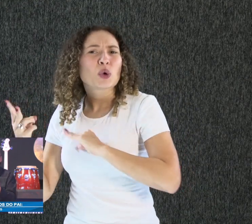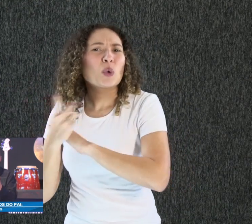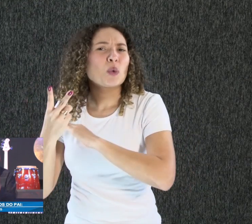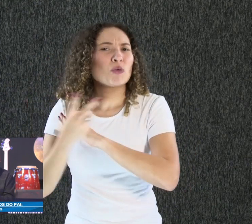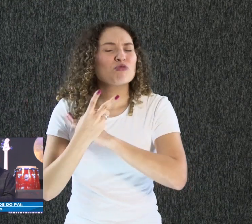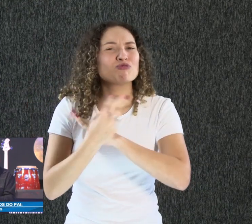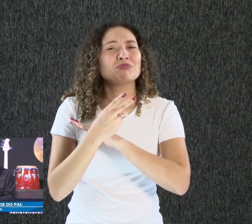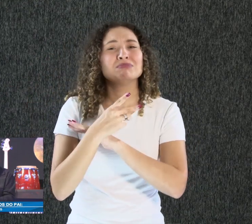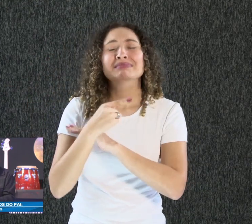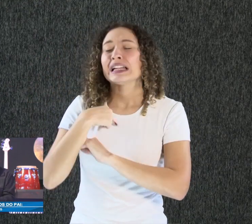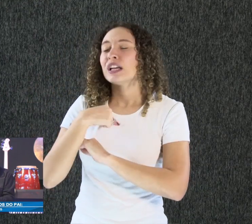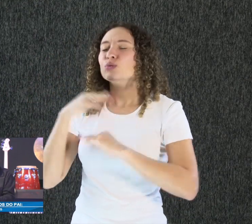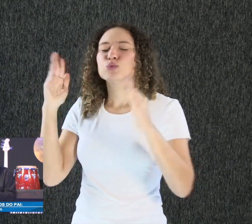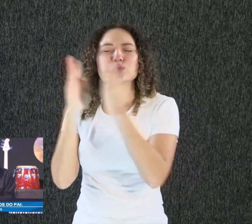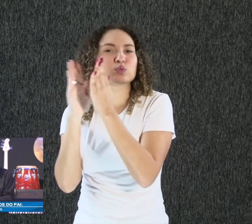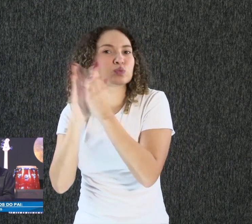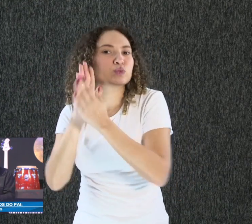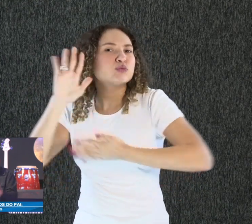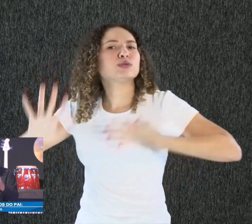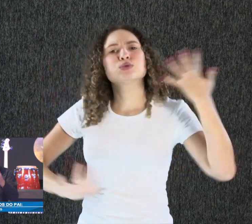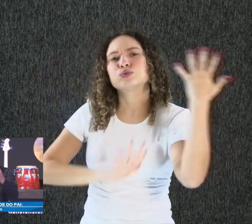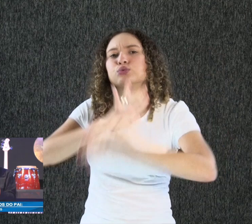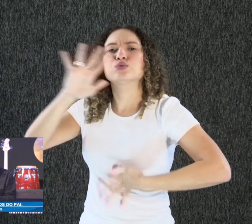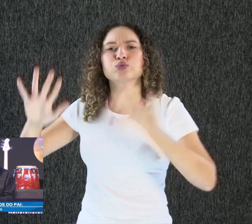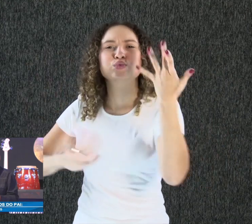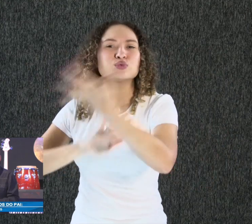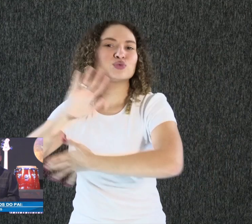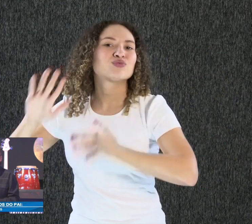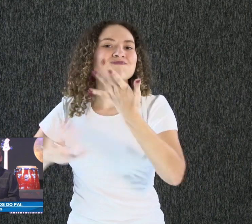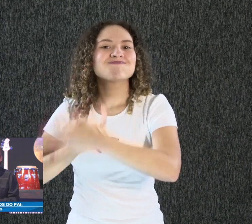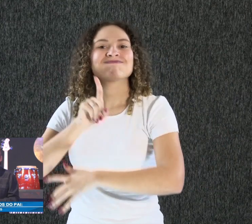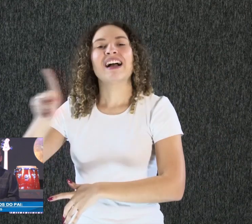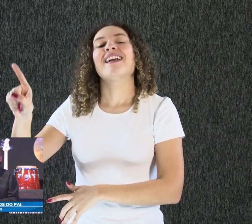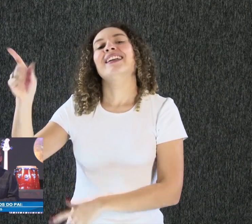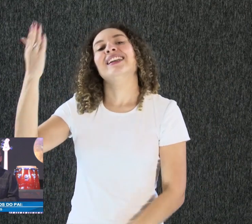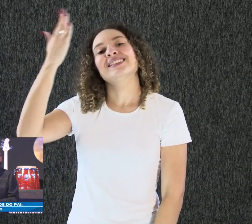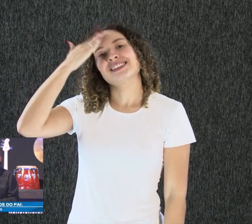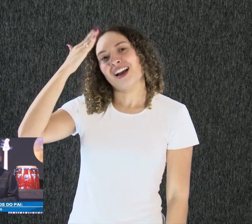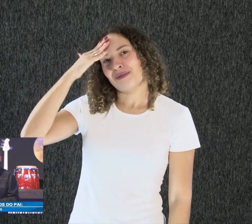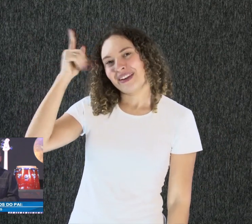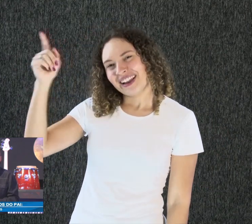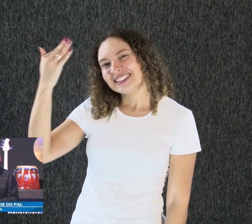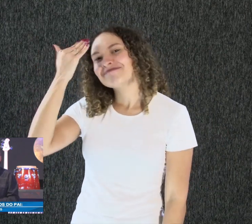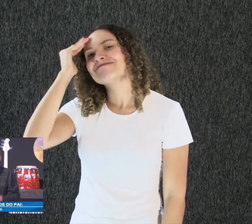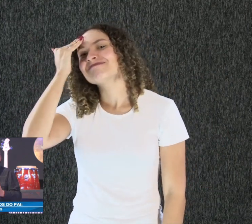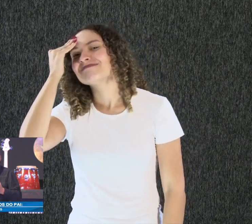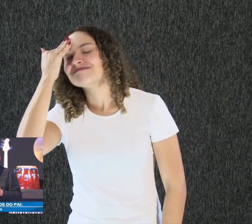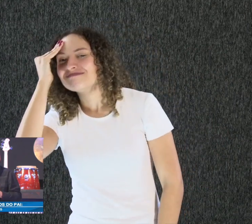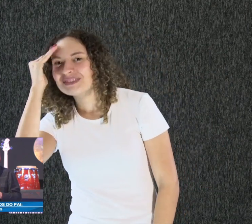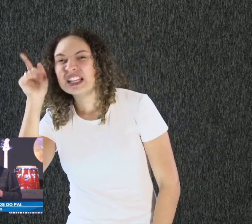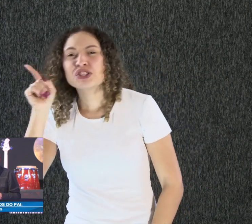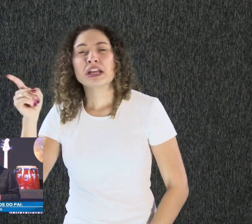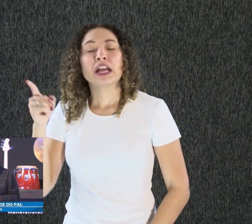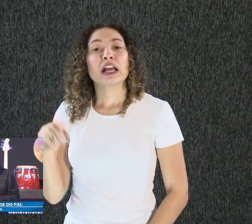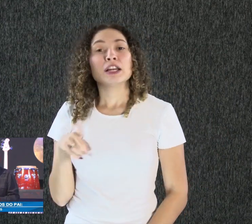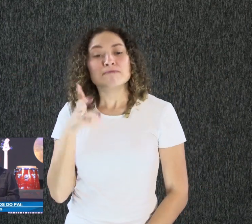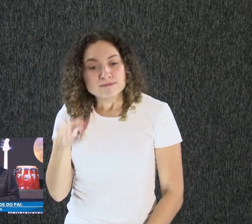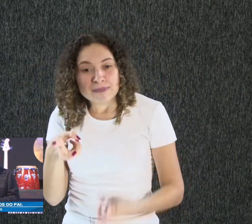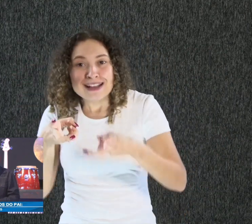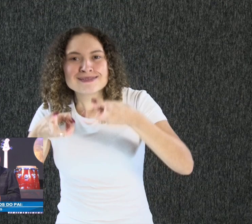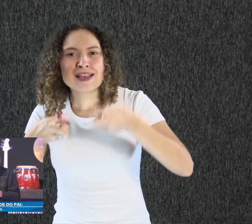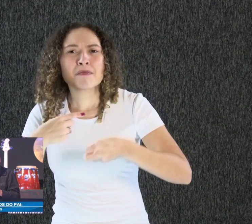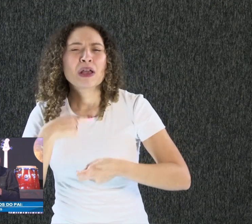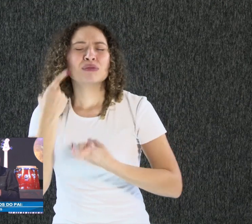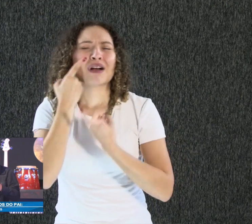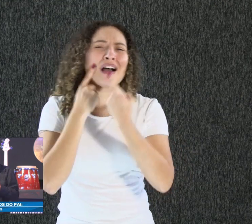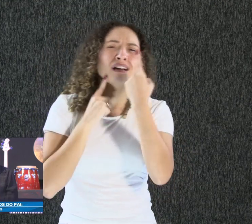é o socorro presente na hora da angústia. Ele ouve as minhas orações. Ele entende o meu coração,